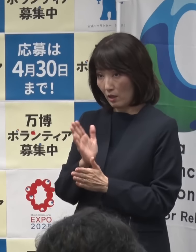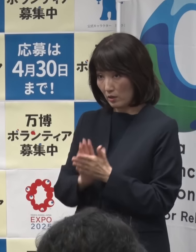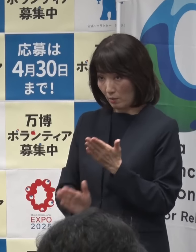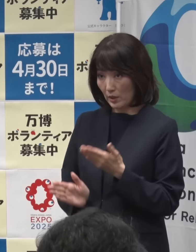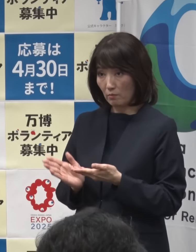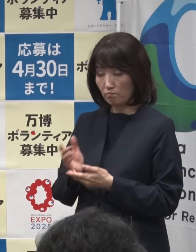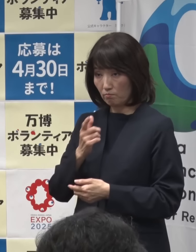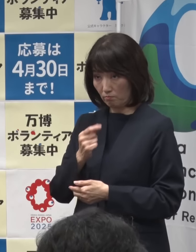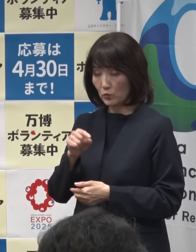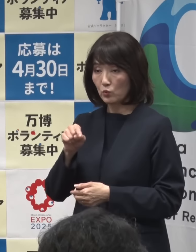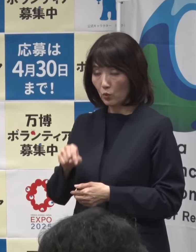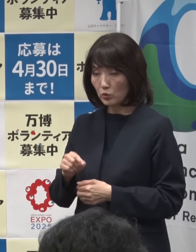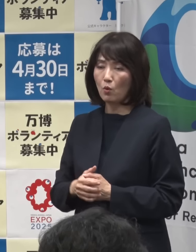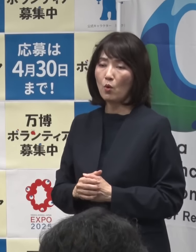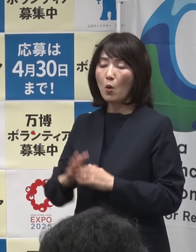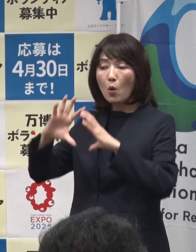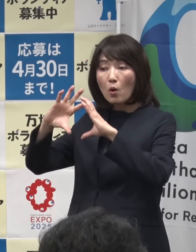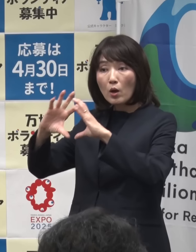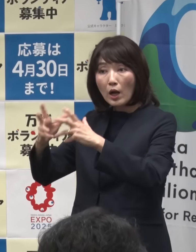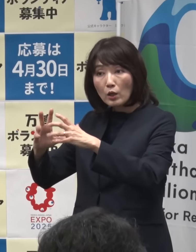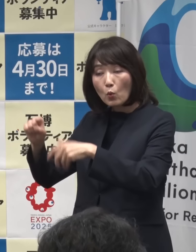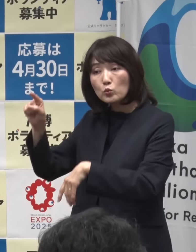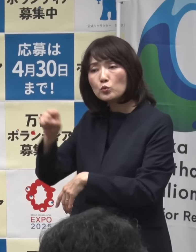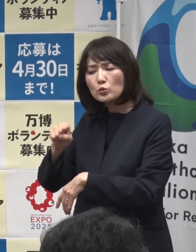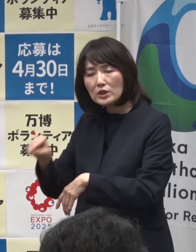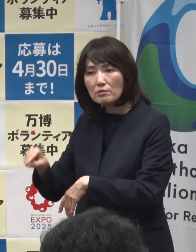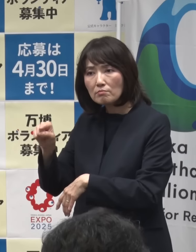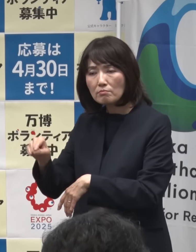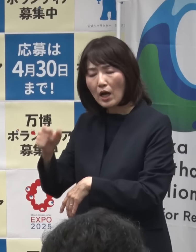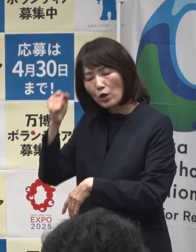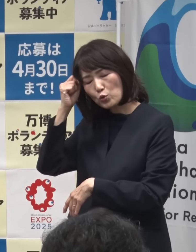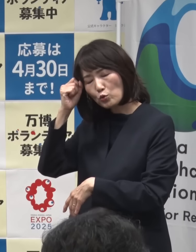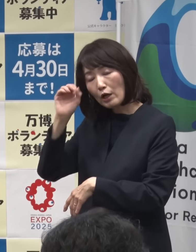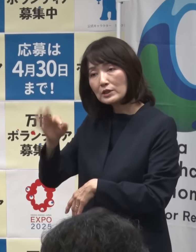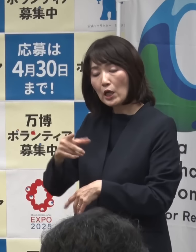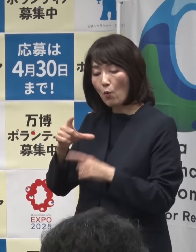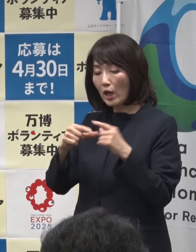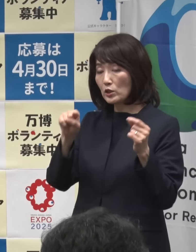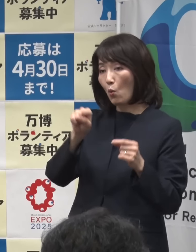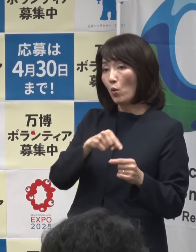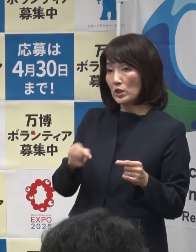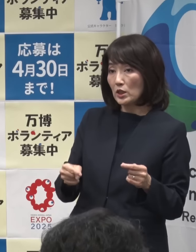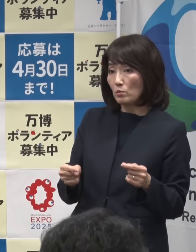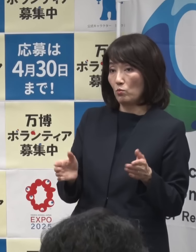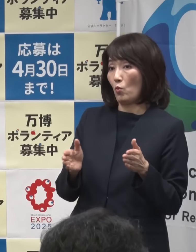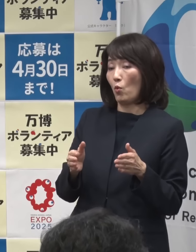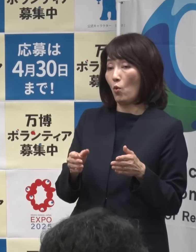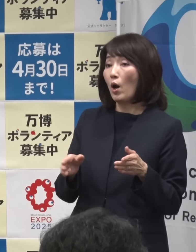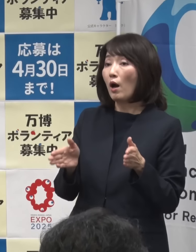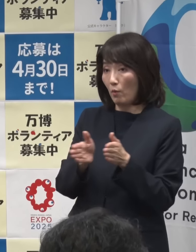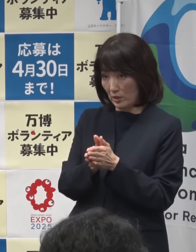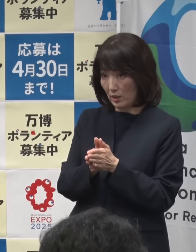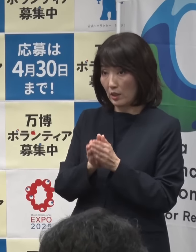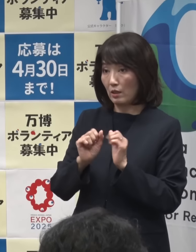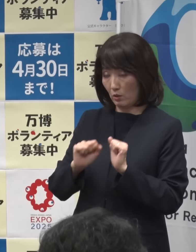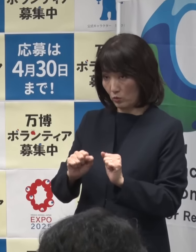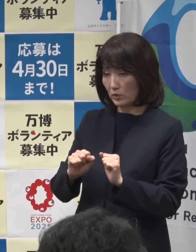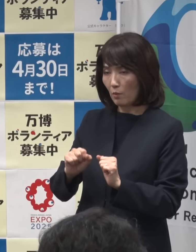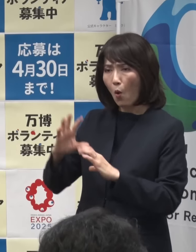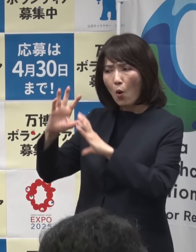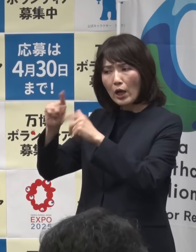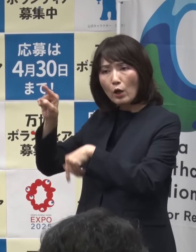、この外国人という点、まあ、宿泊税はあの日本人も含まれるので外国人というところに